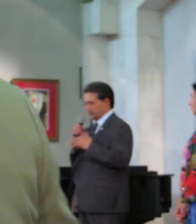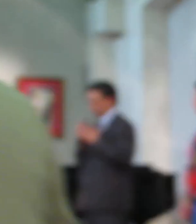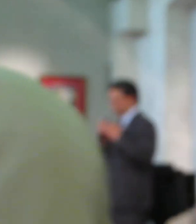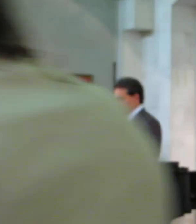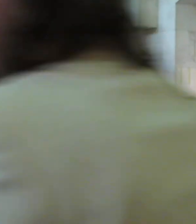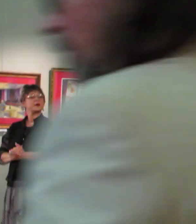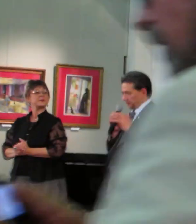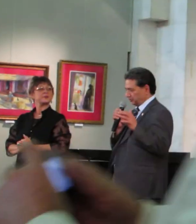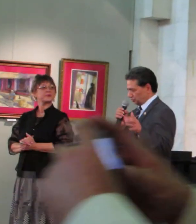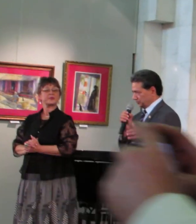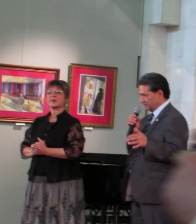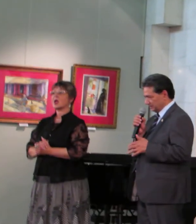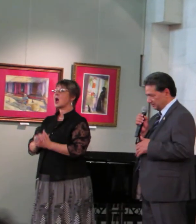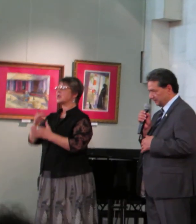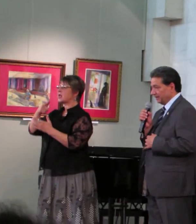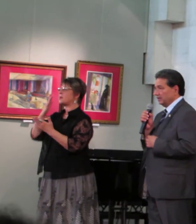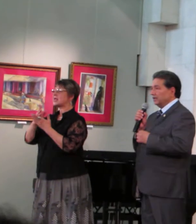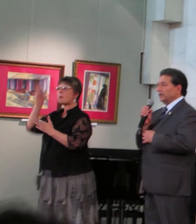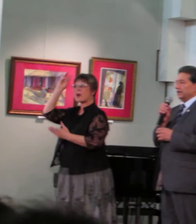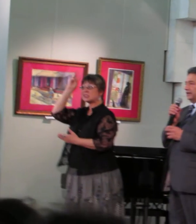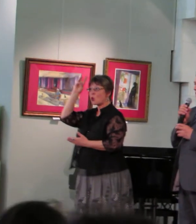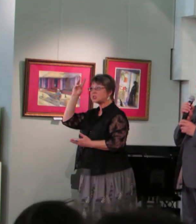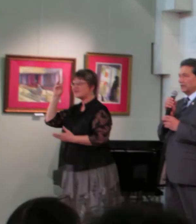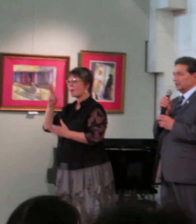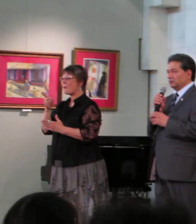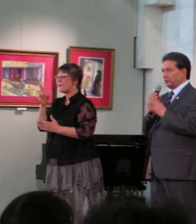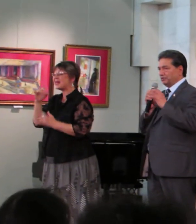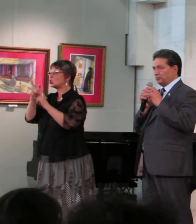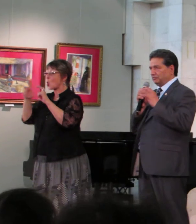в школе при посольстве Индии. И